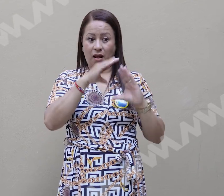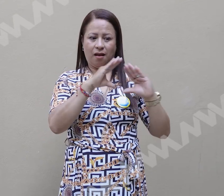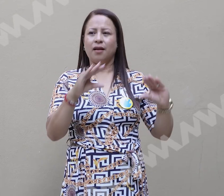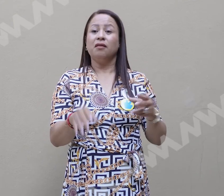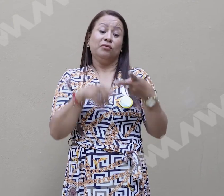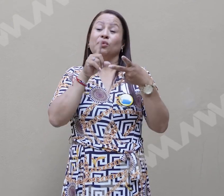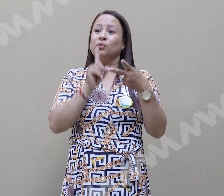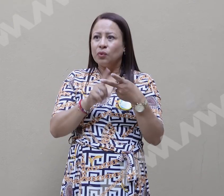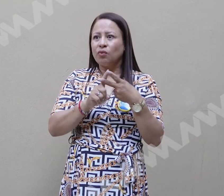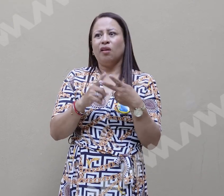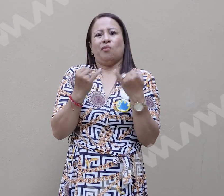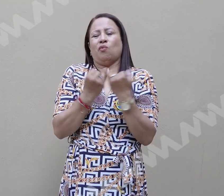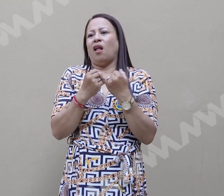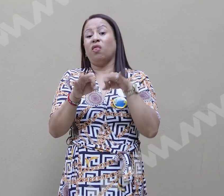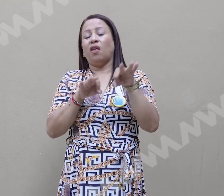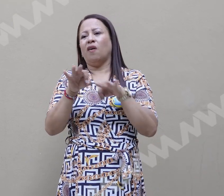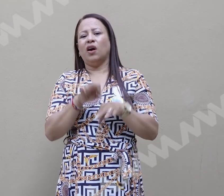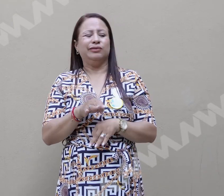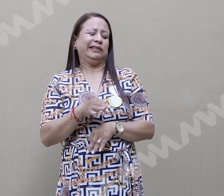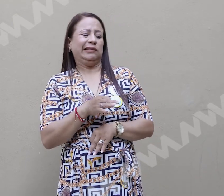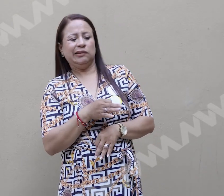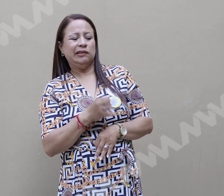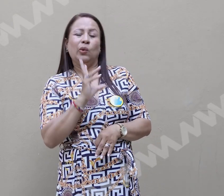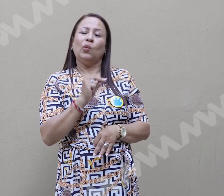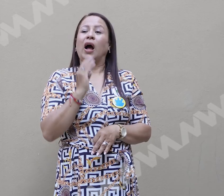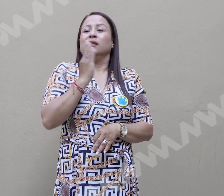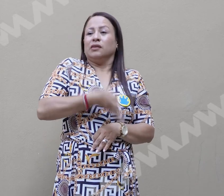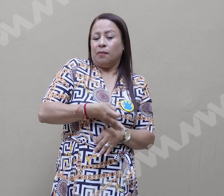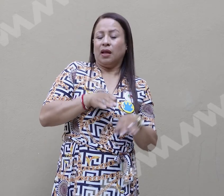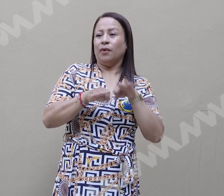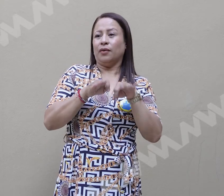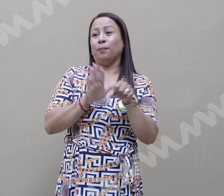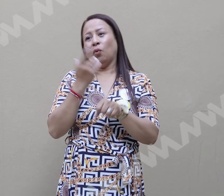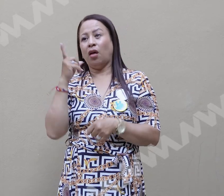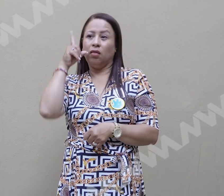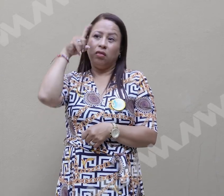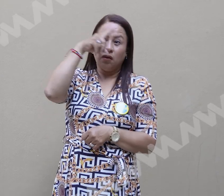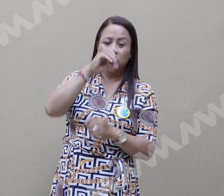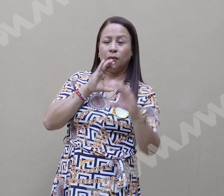hay un maestro o una persona que esté adecuado a atender a las personas con discapacidad